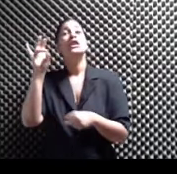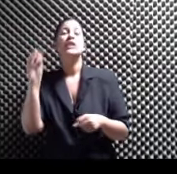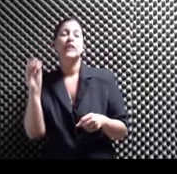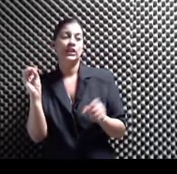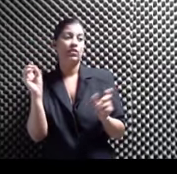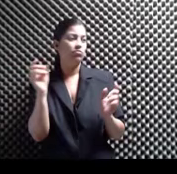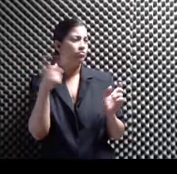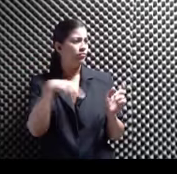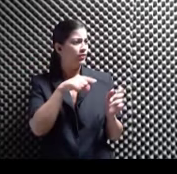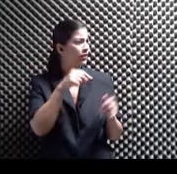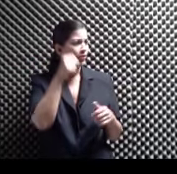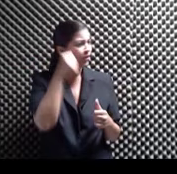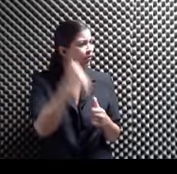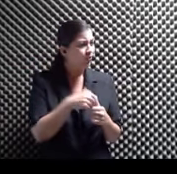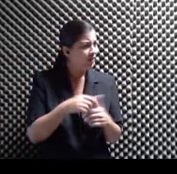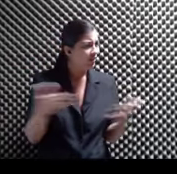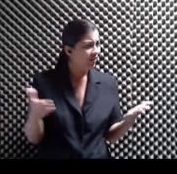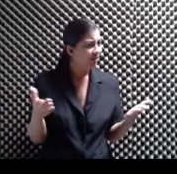70...